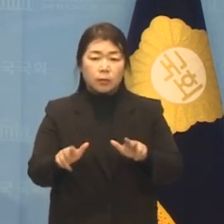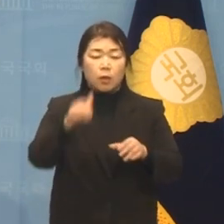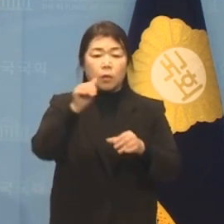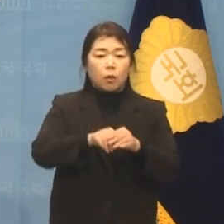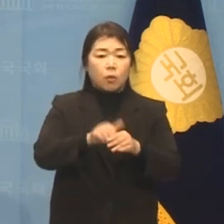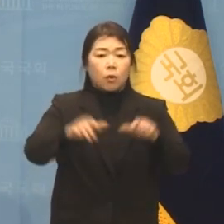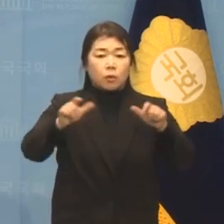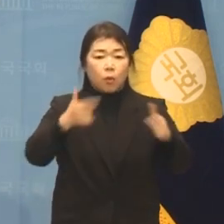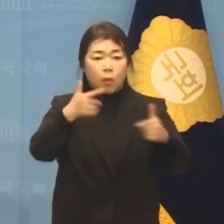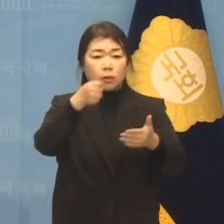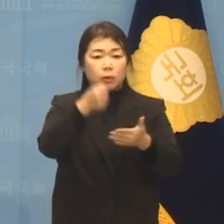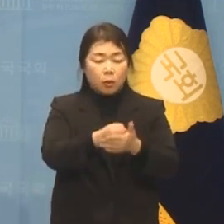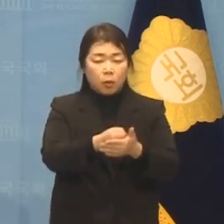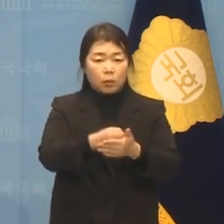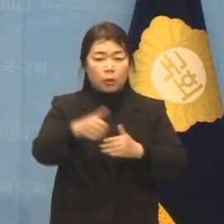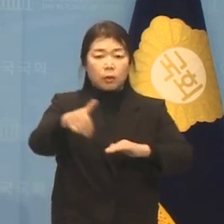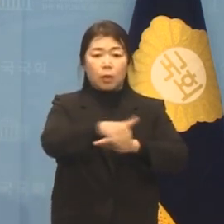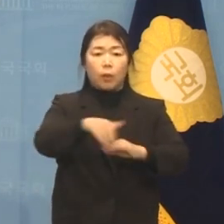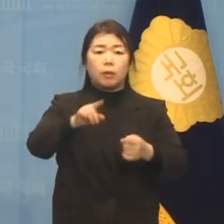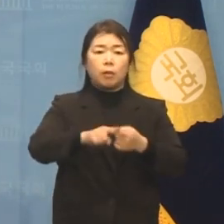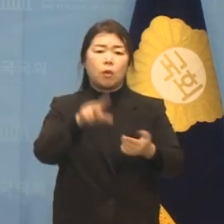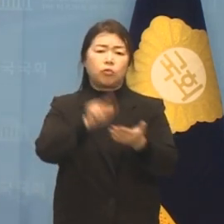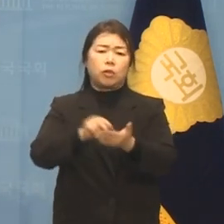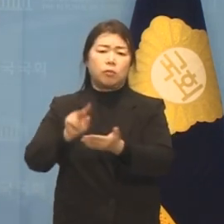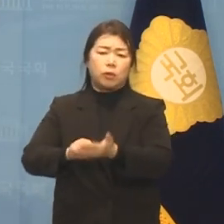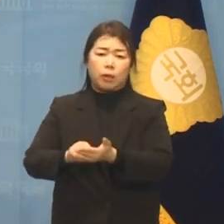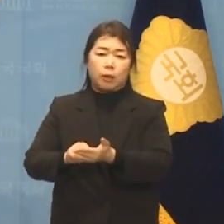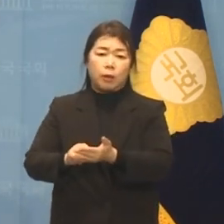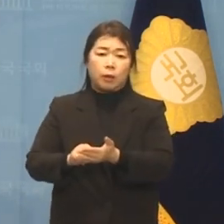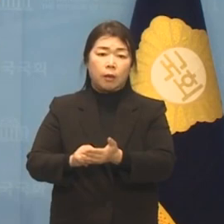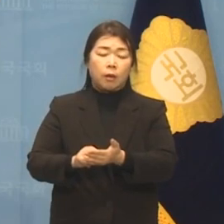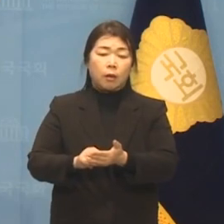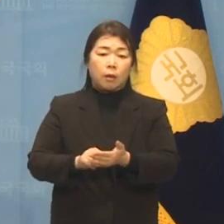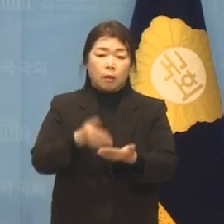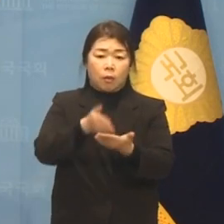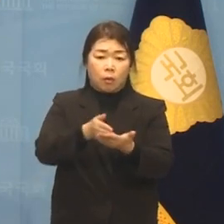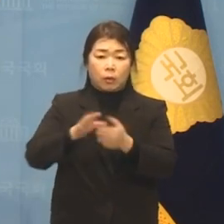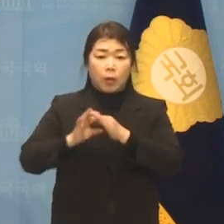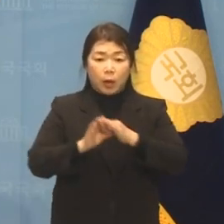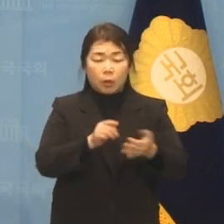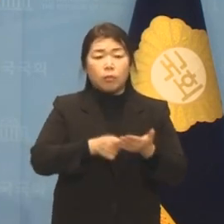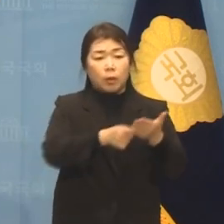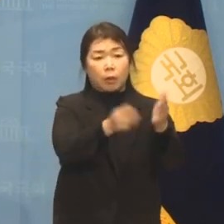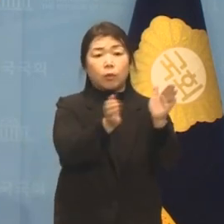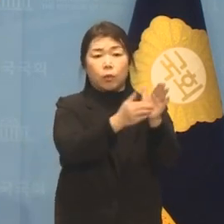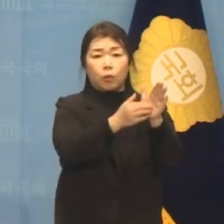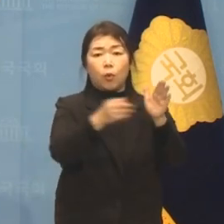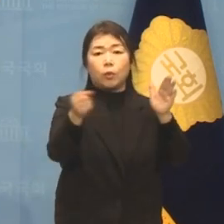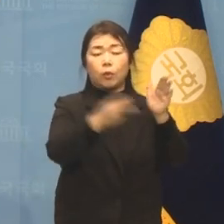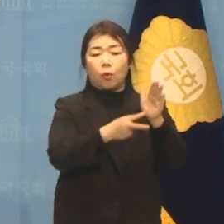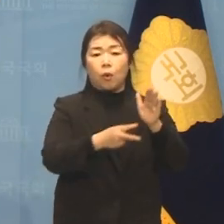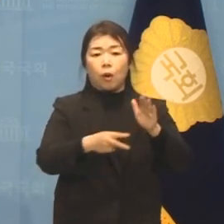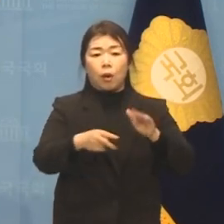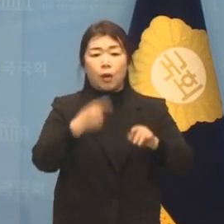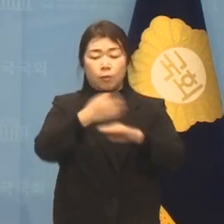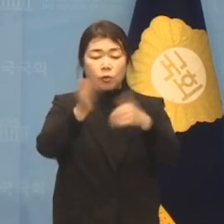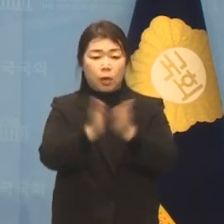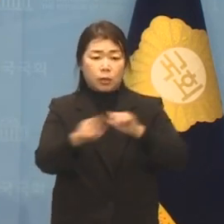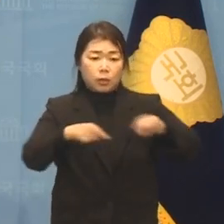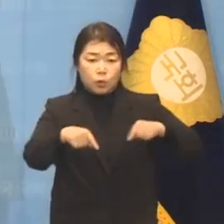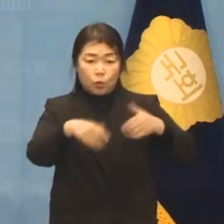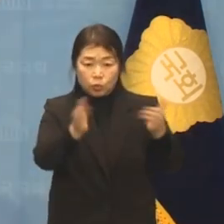선거구 획정위의 획정안에 대한 문제점들을 언론을 통해서 제기했고 또 당 지도부나